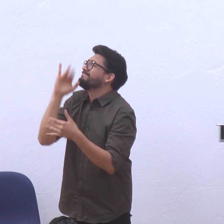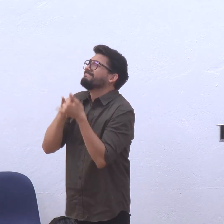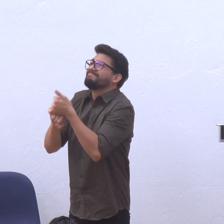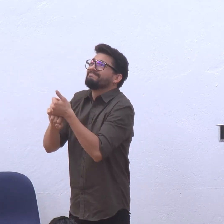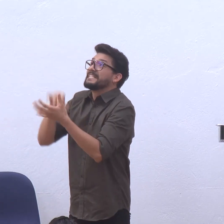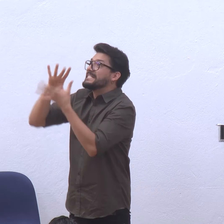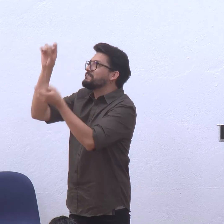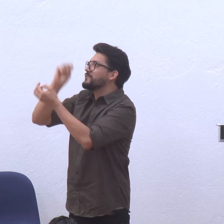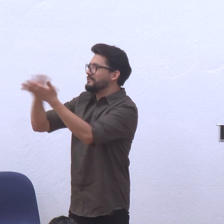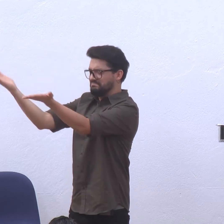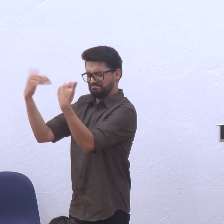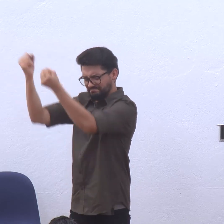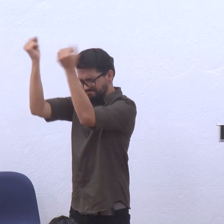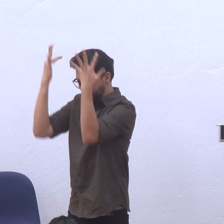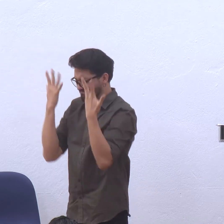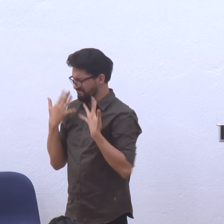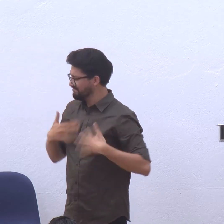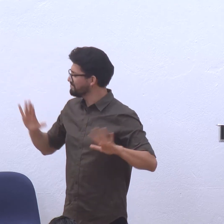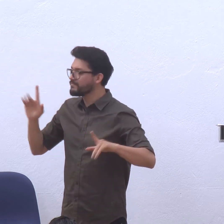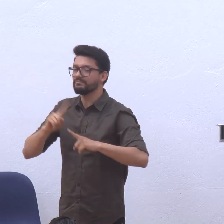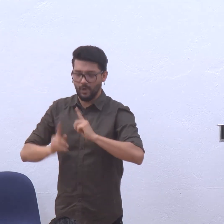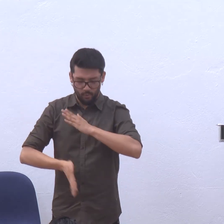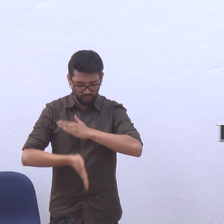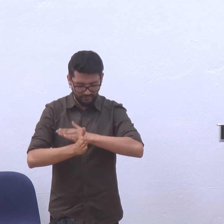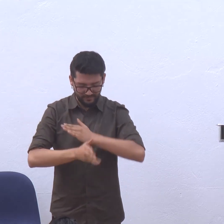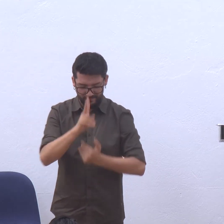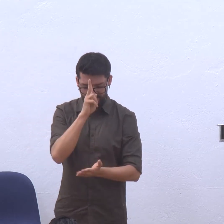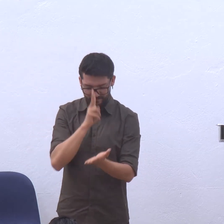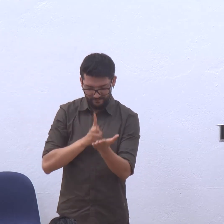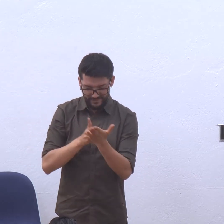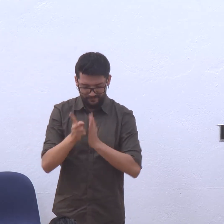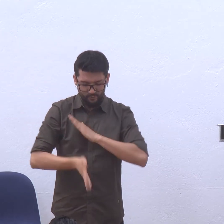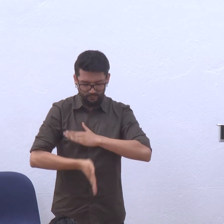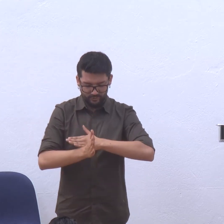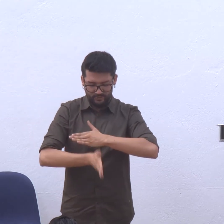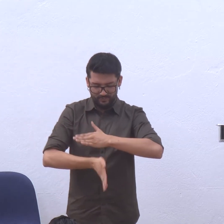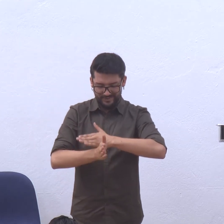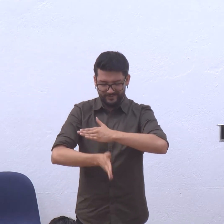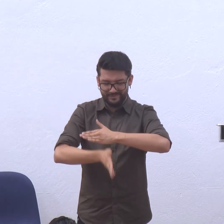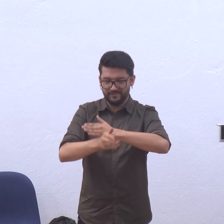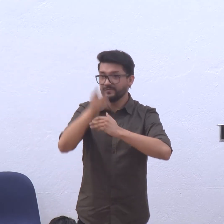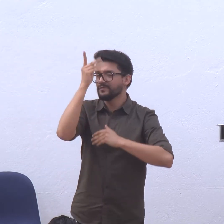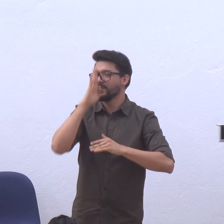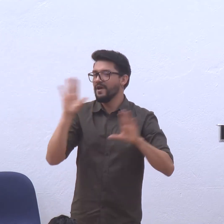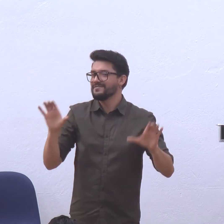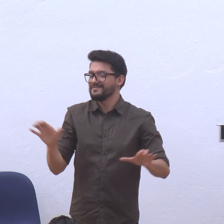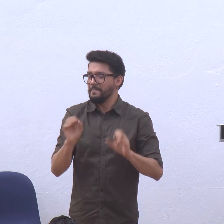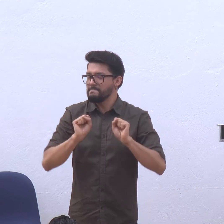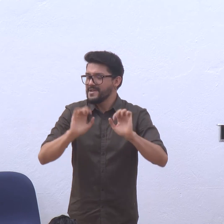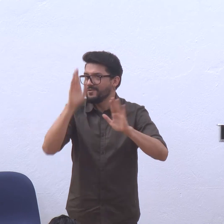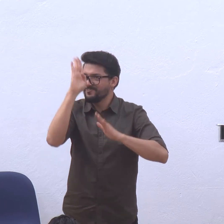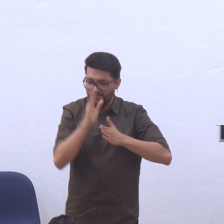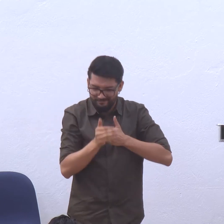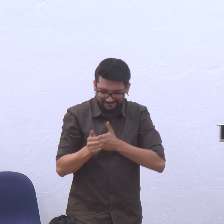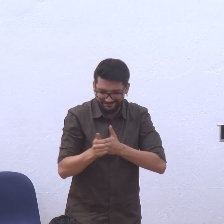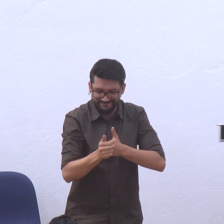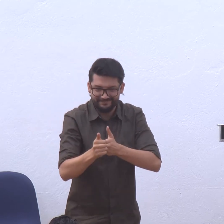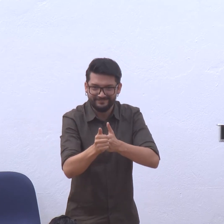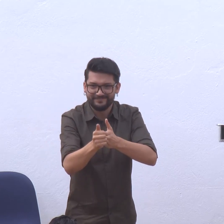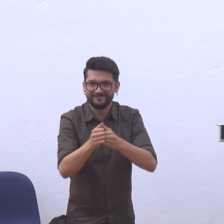2021? No lo sabemos, Señor. Nuestra dependencia está en ti. Llénanos con tu espíritu y seguiremos nadando. Llénanos que tú seguirás haciendo